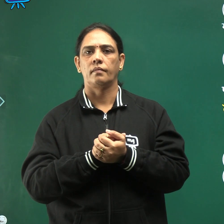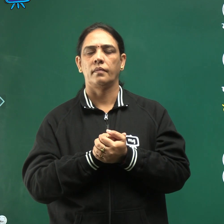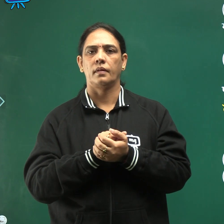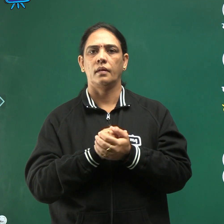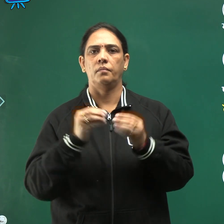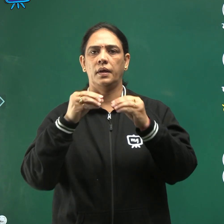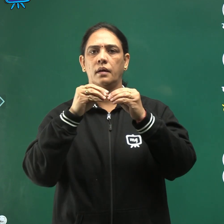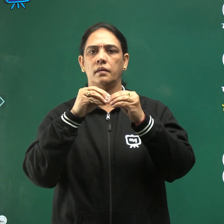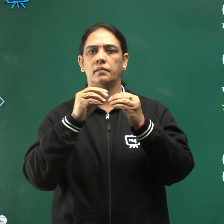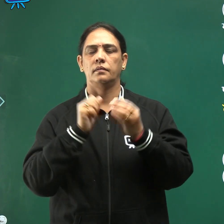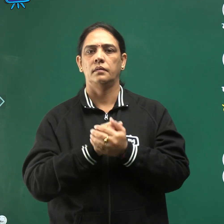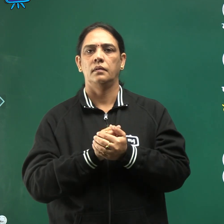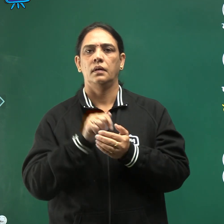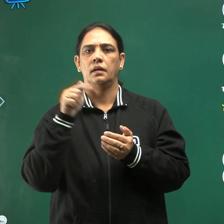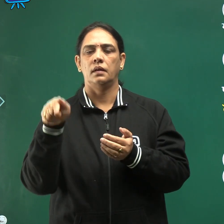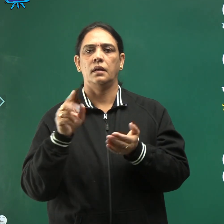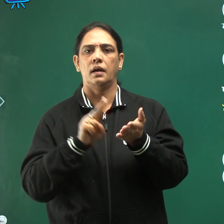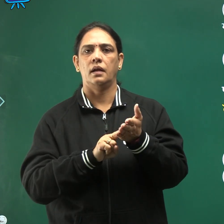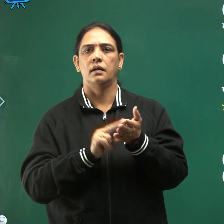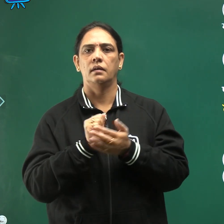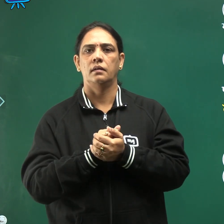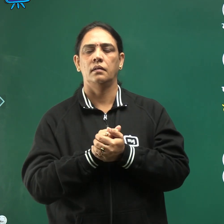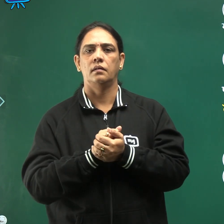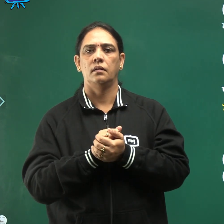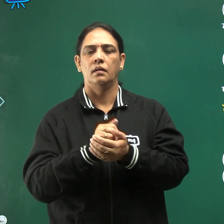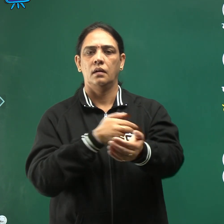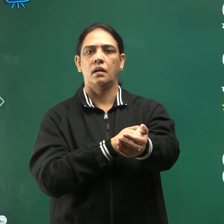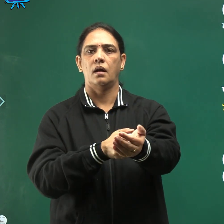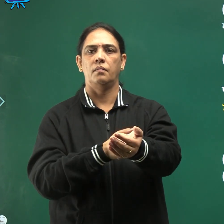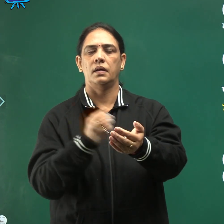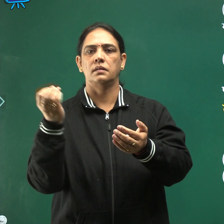b यदि n सम हो तो